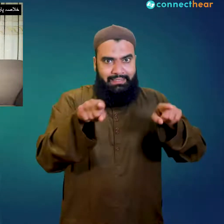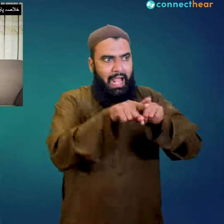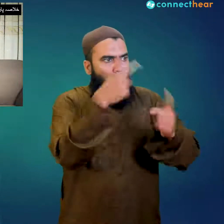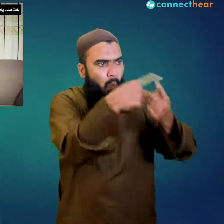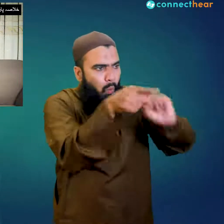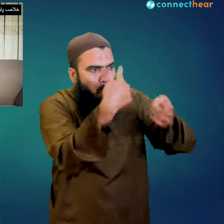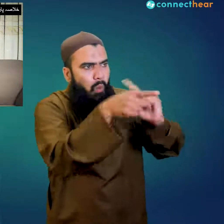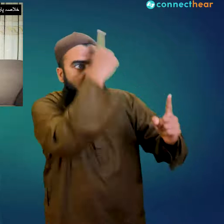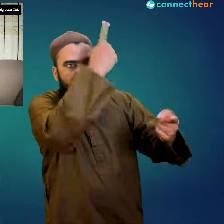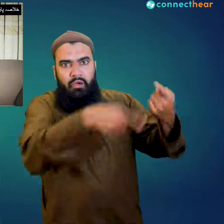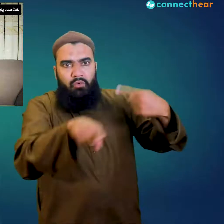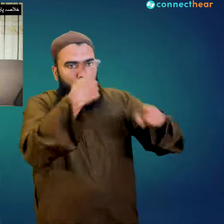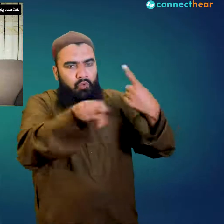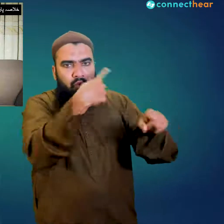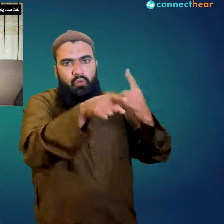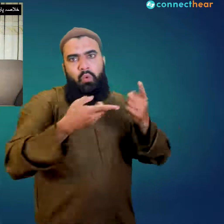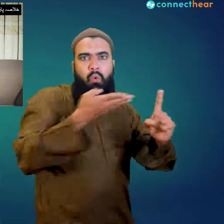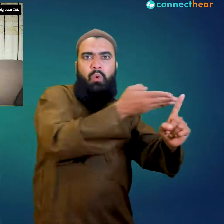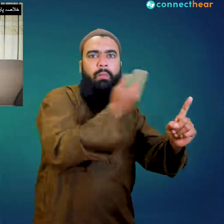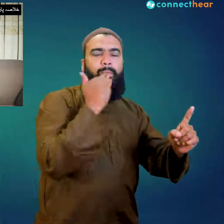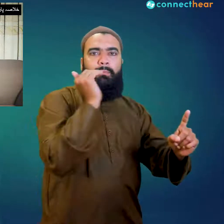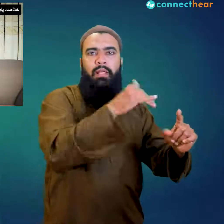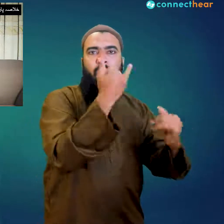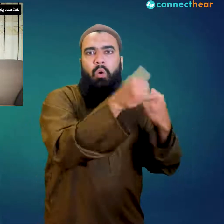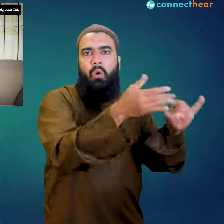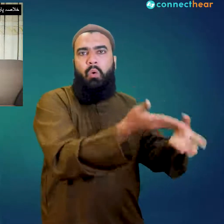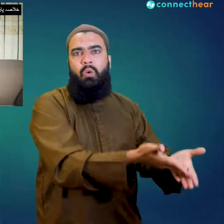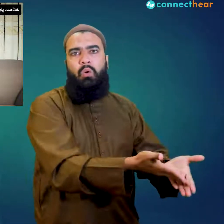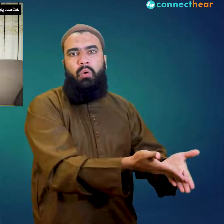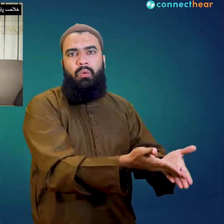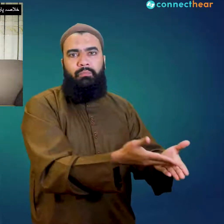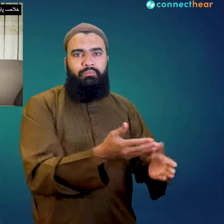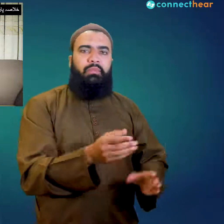کو، خرید و فروخت کو جائز قرار دیا ہے۔